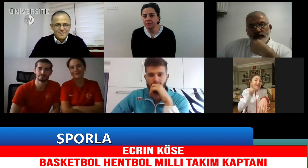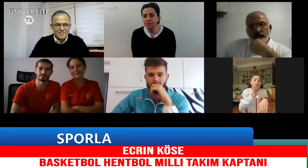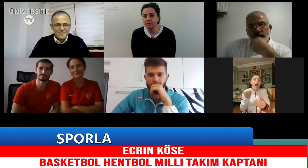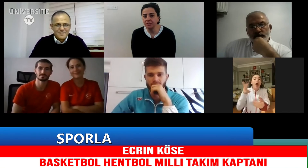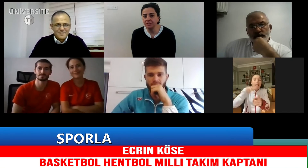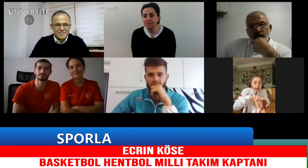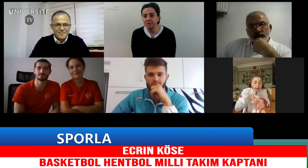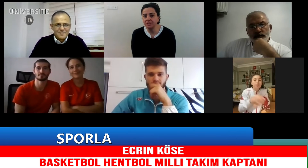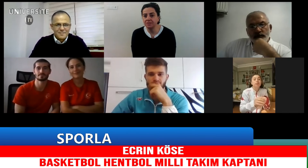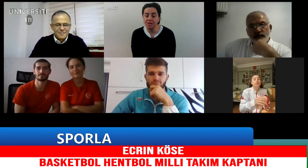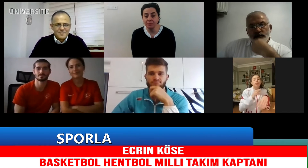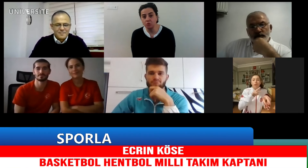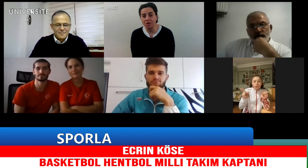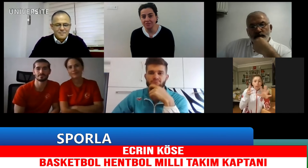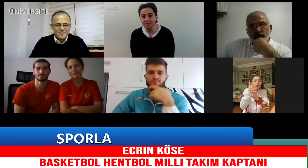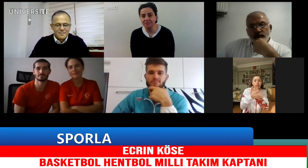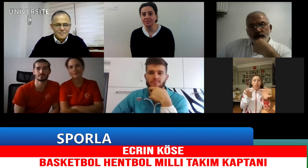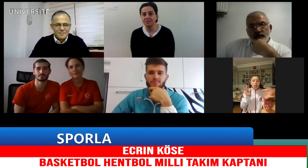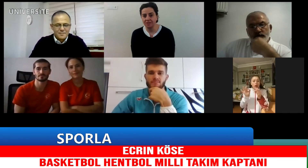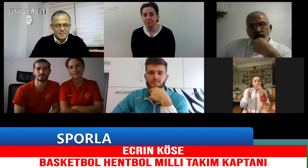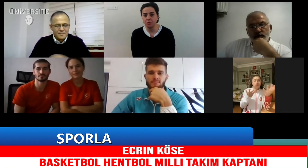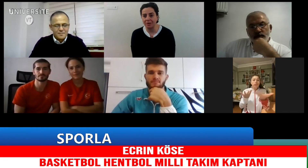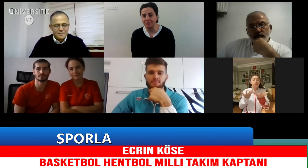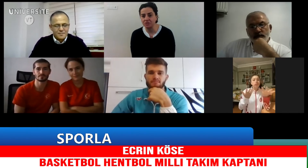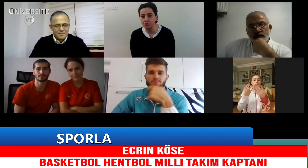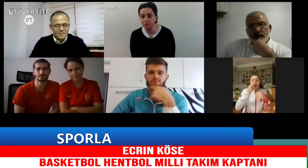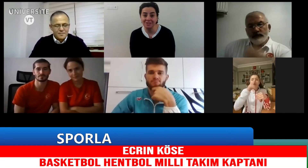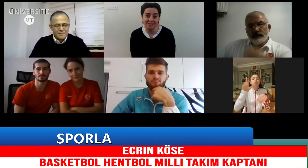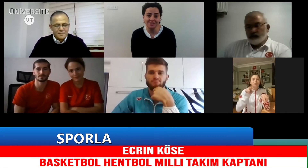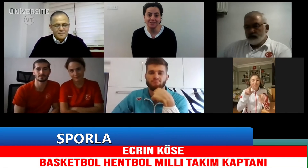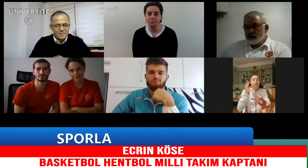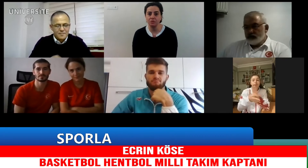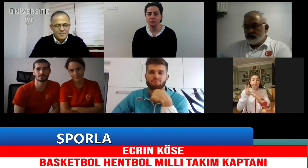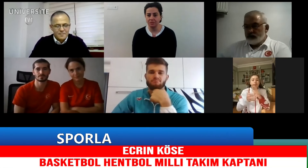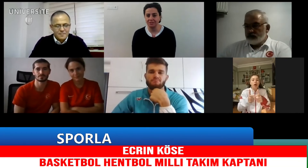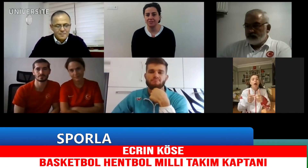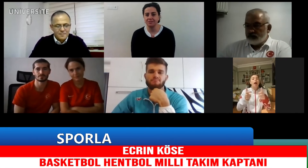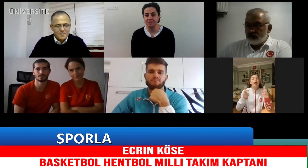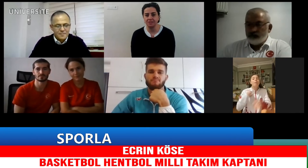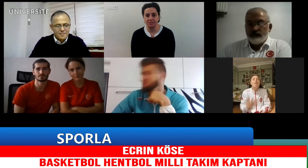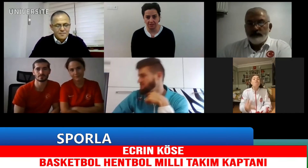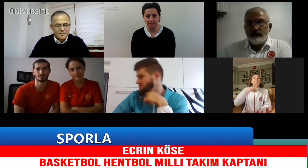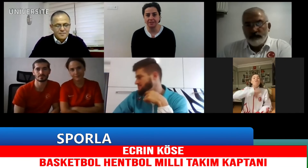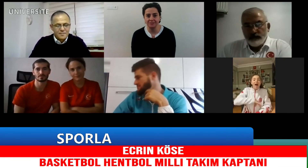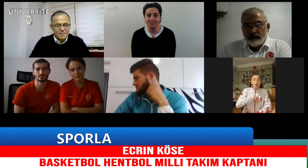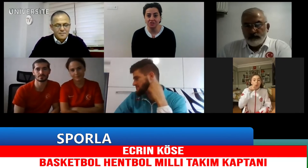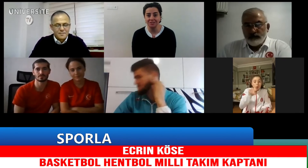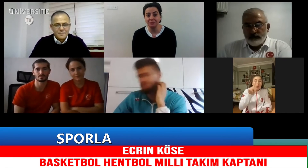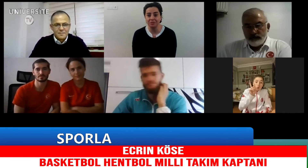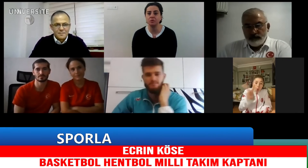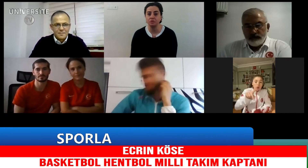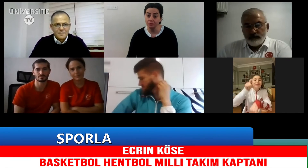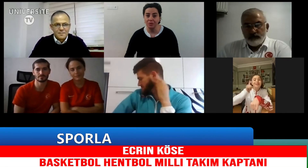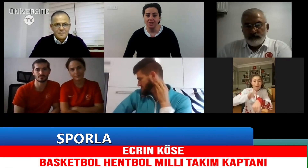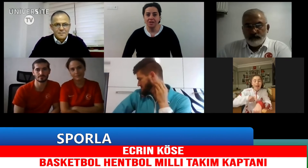Ben 2017'de ben hep duyanlarda hep spor yapmaya çalışıyordum. İlk kez 2017'de sarılara girdim ve işaret